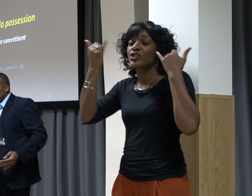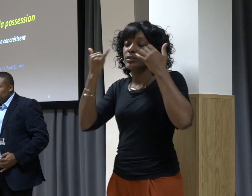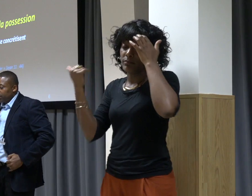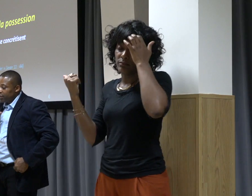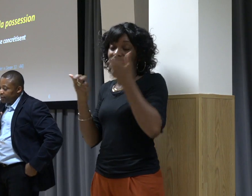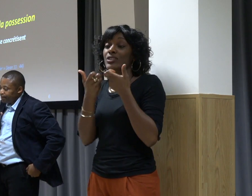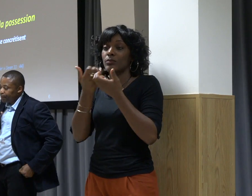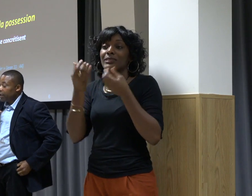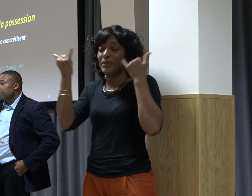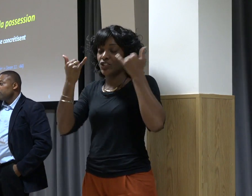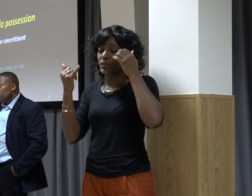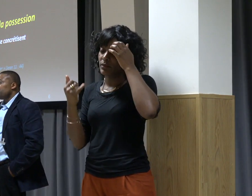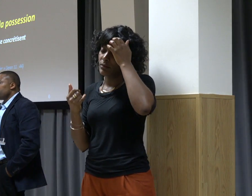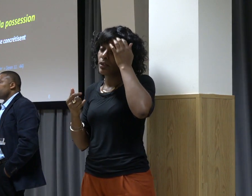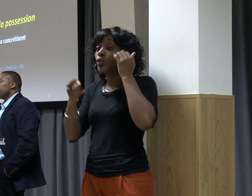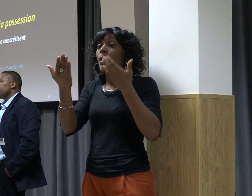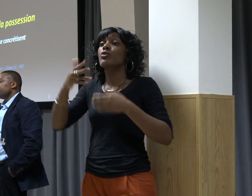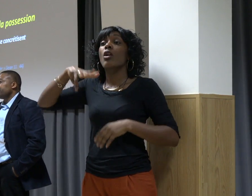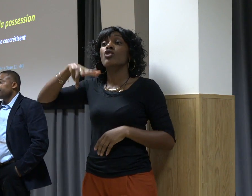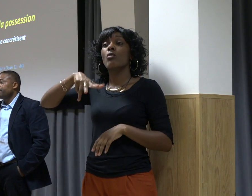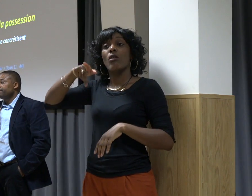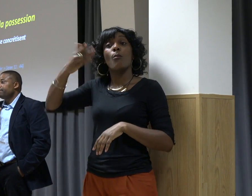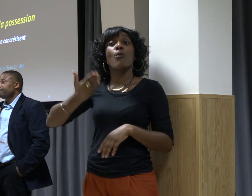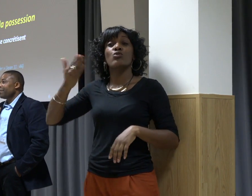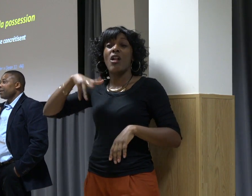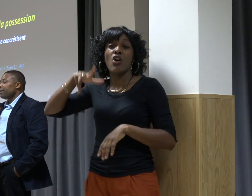avez besoin d'un logement.